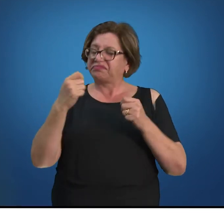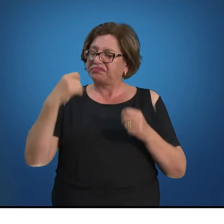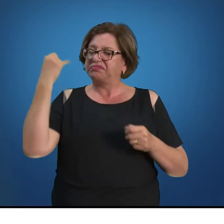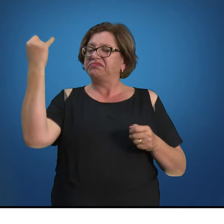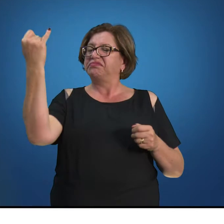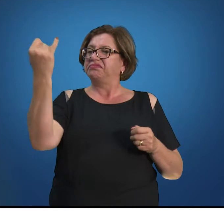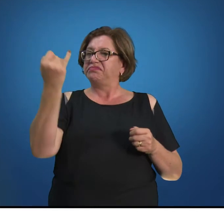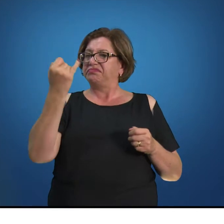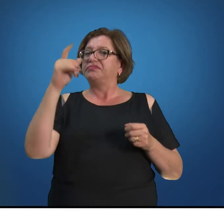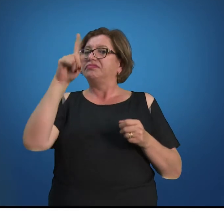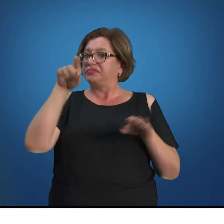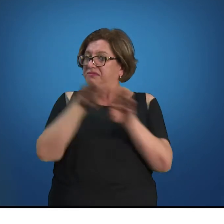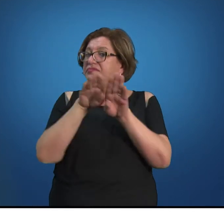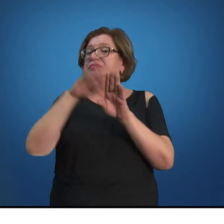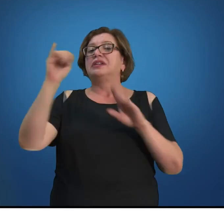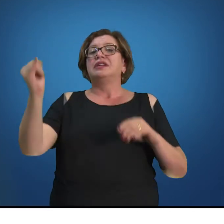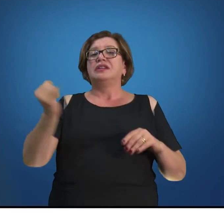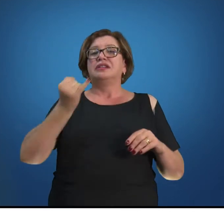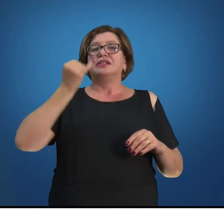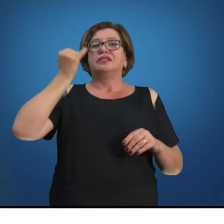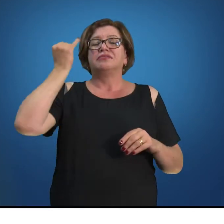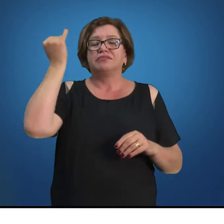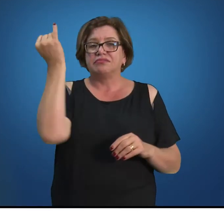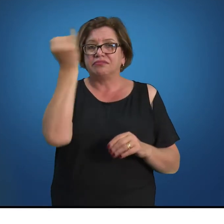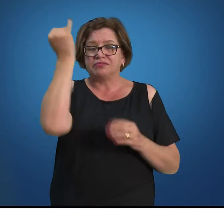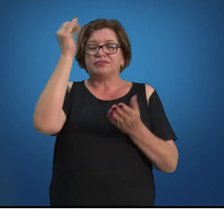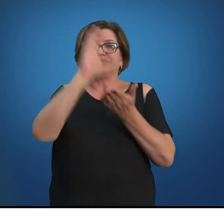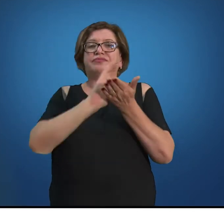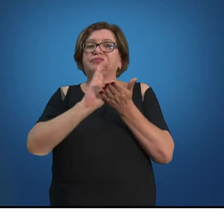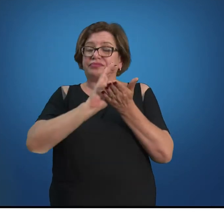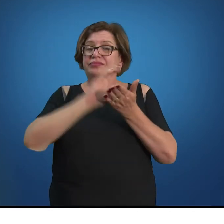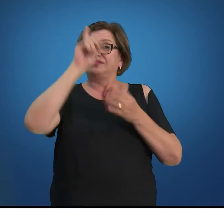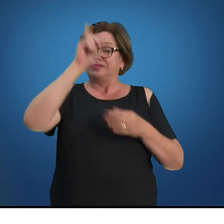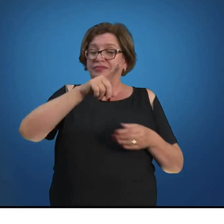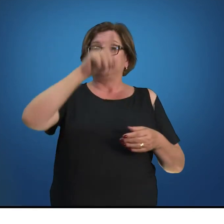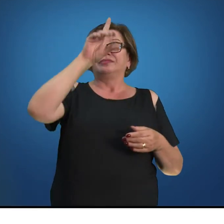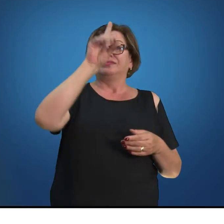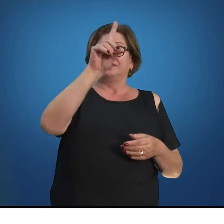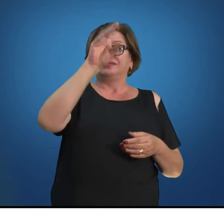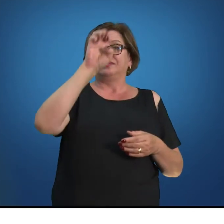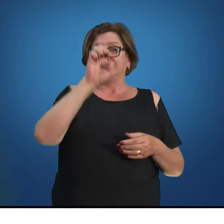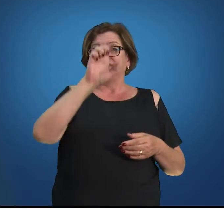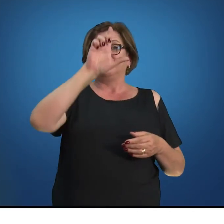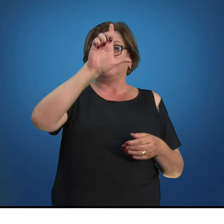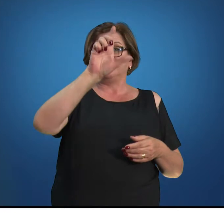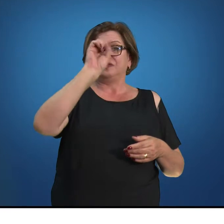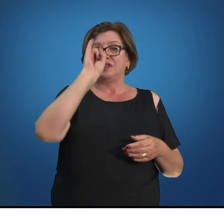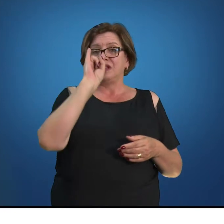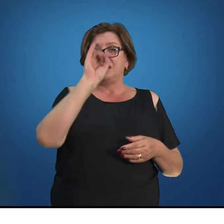que os conselhos sejam deliberativos e não apenas consultivos.